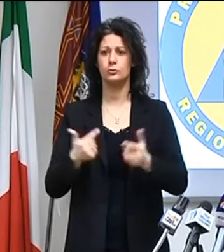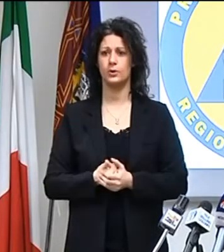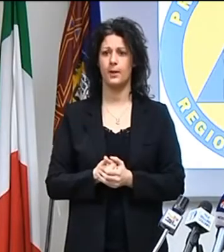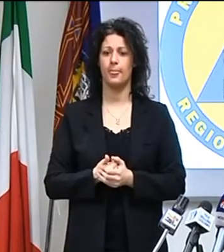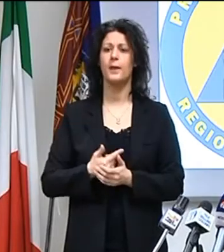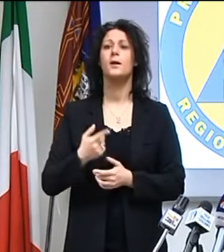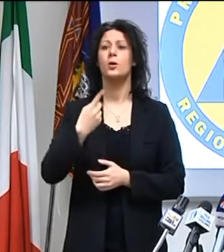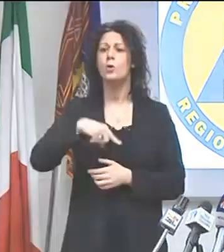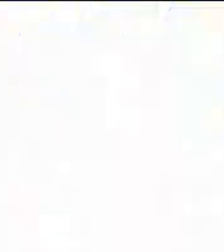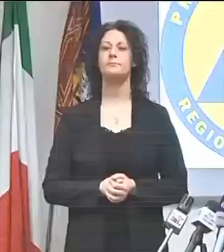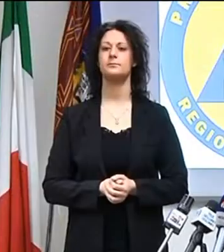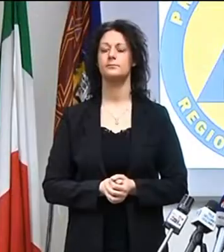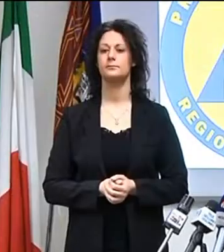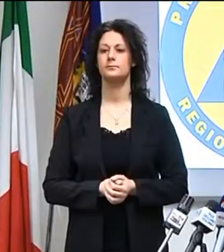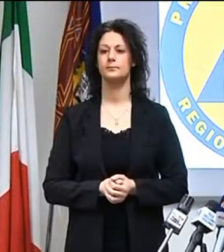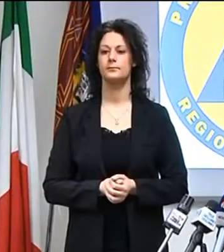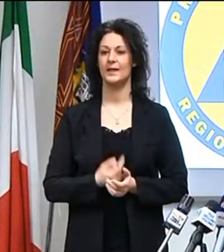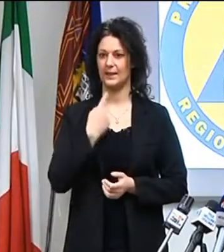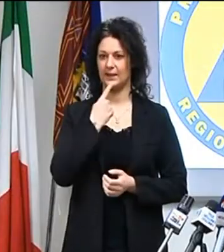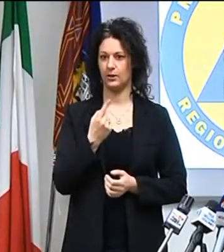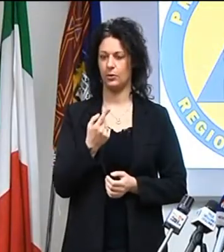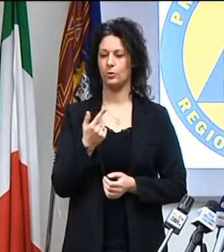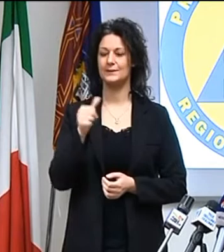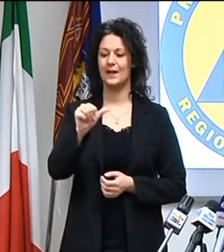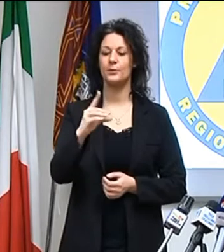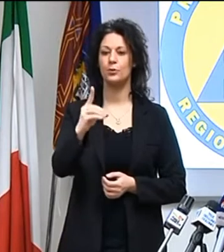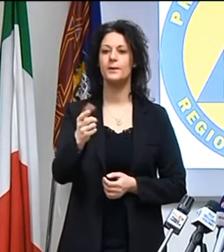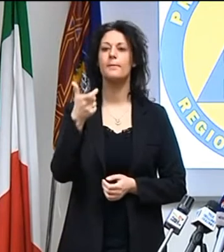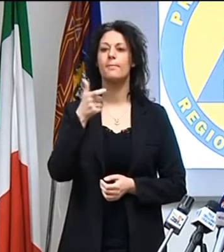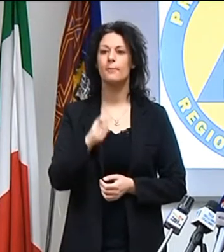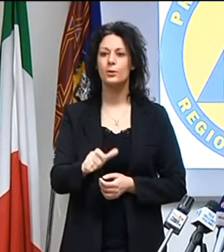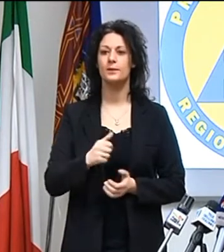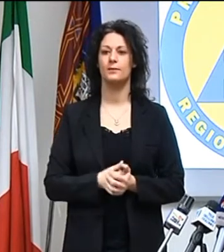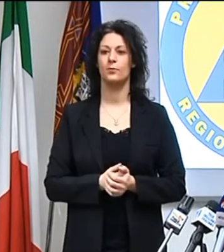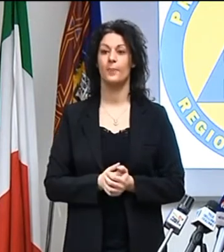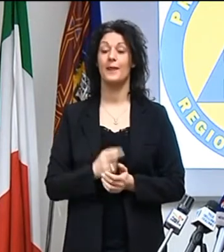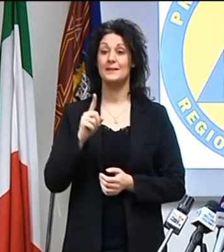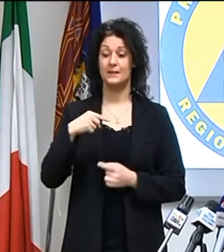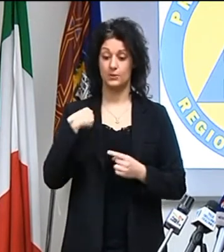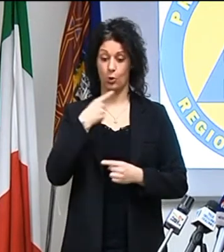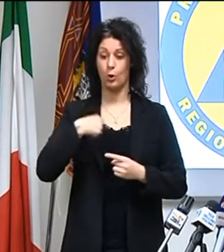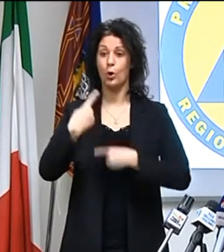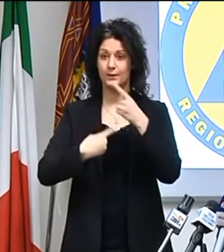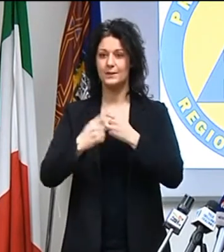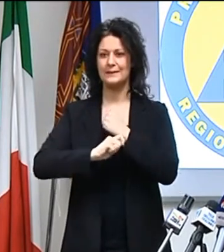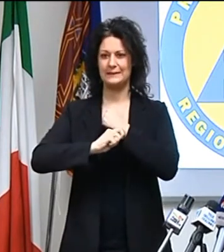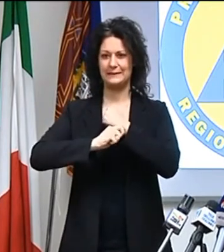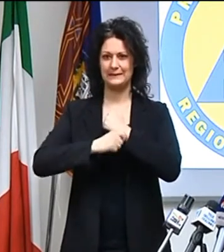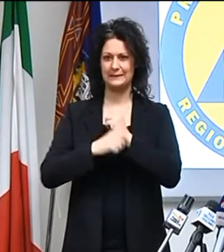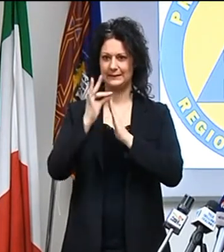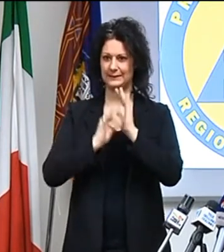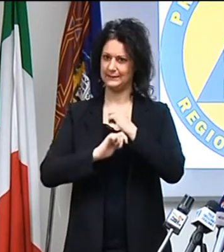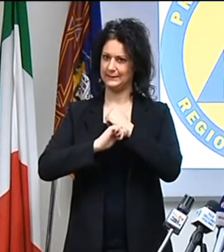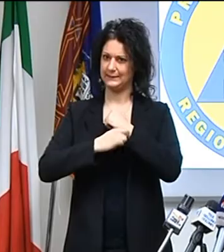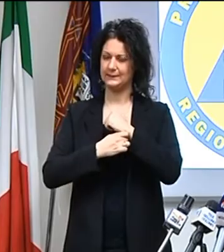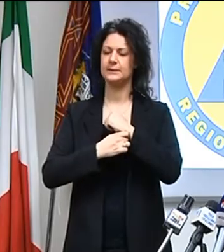sanità, facciamolo ancora. Un altro weekend di restrizioni secondo me ci paga sul modello che stiamo seguendo e quindi è